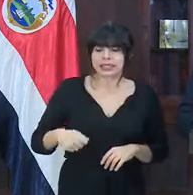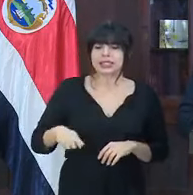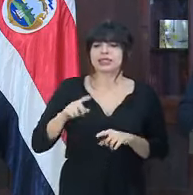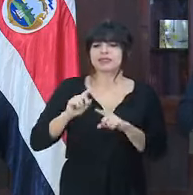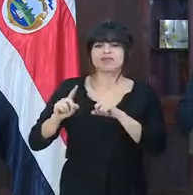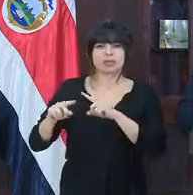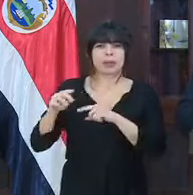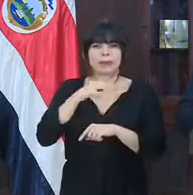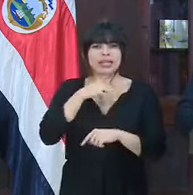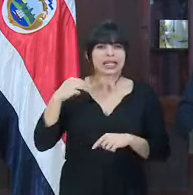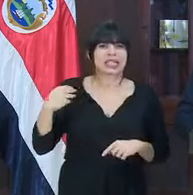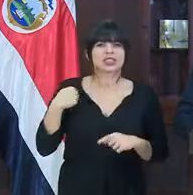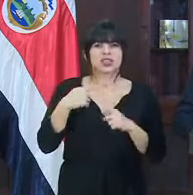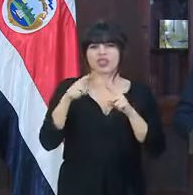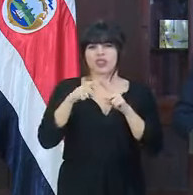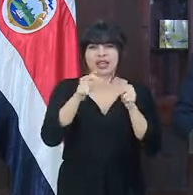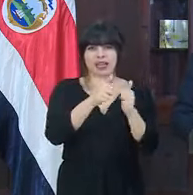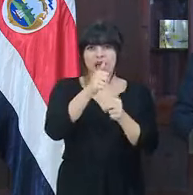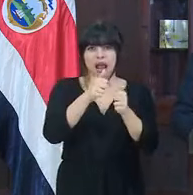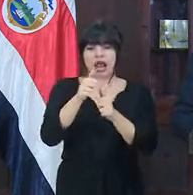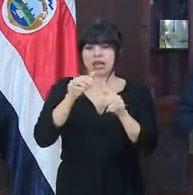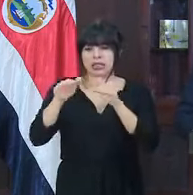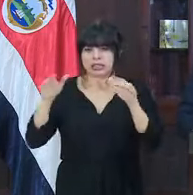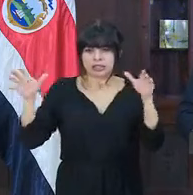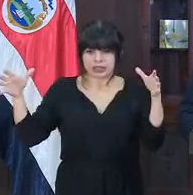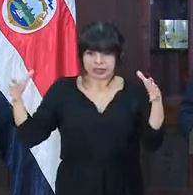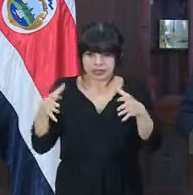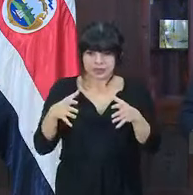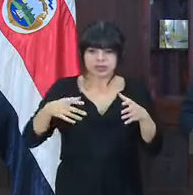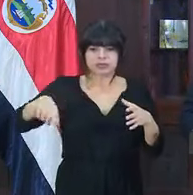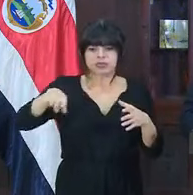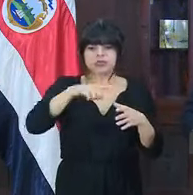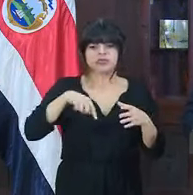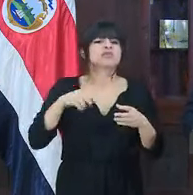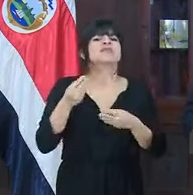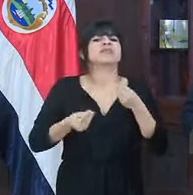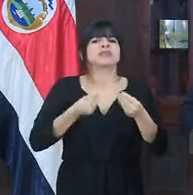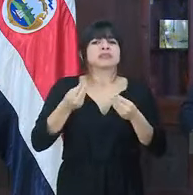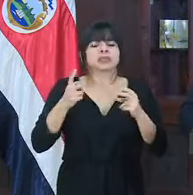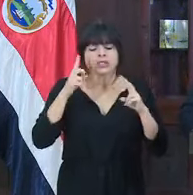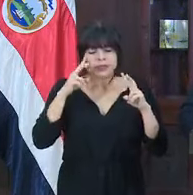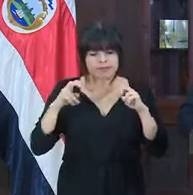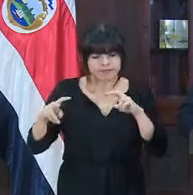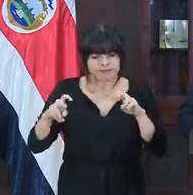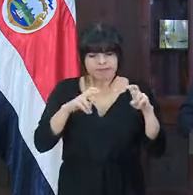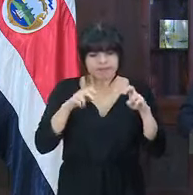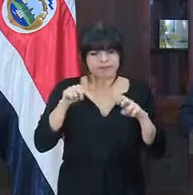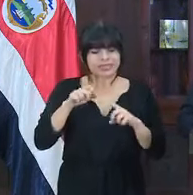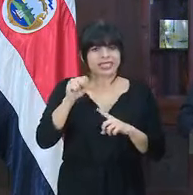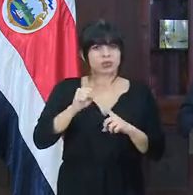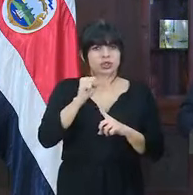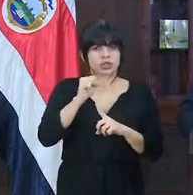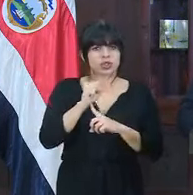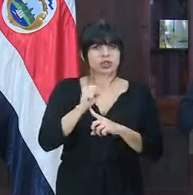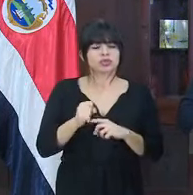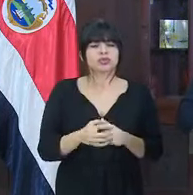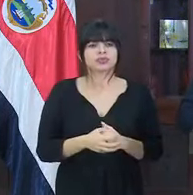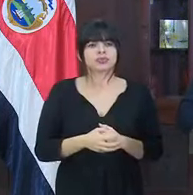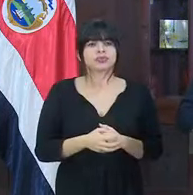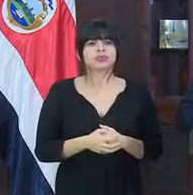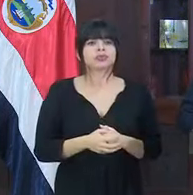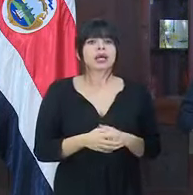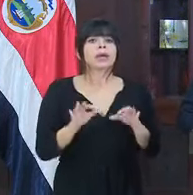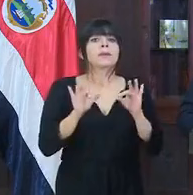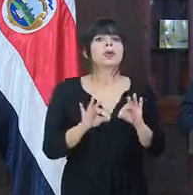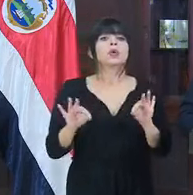varios ministros, jerarcas, y estuvimos haciendo un balance, un análisis de la situación.